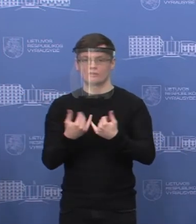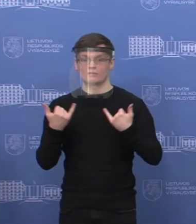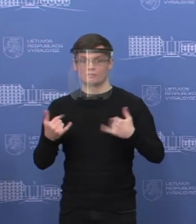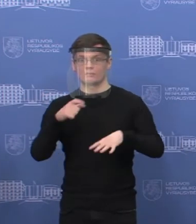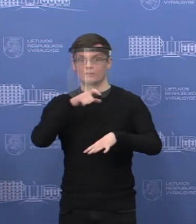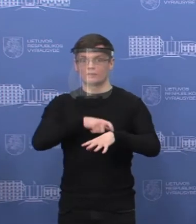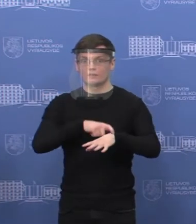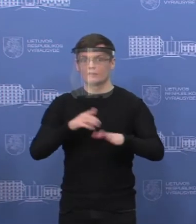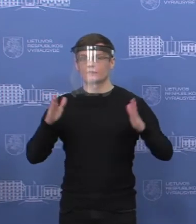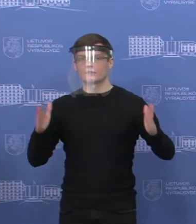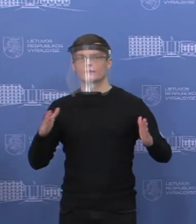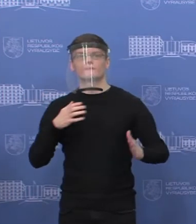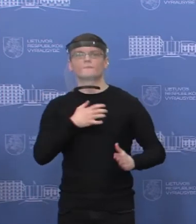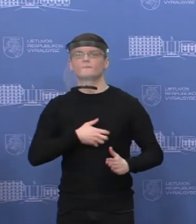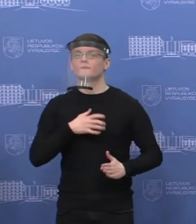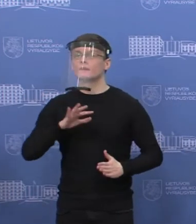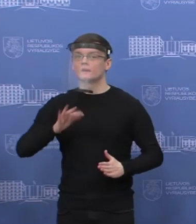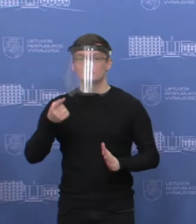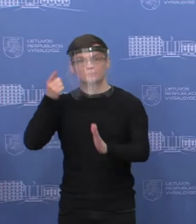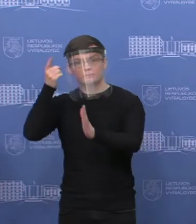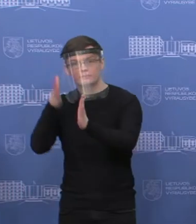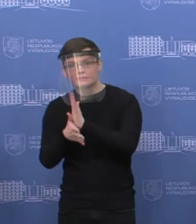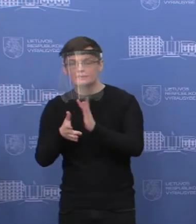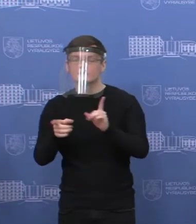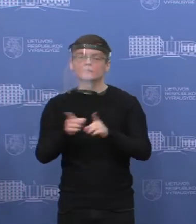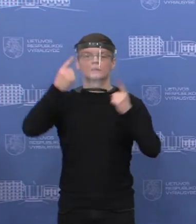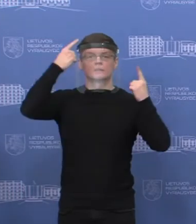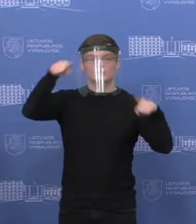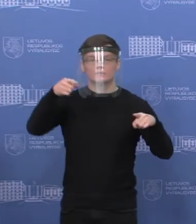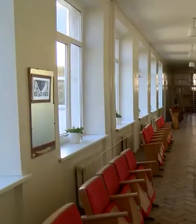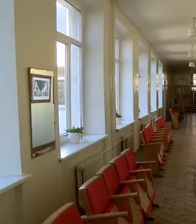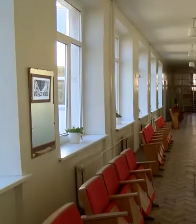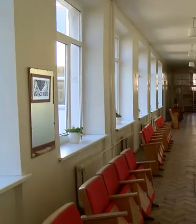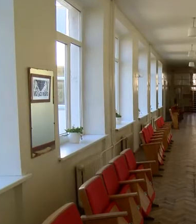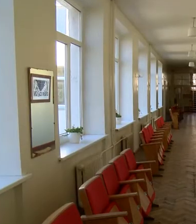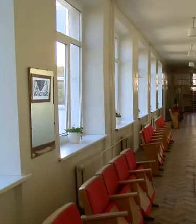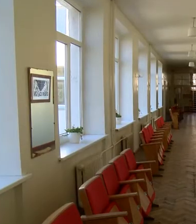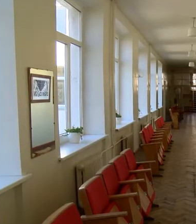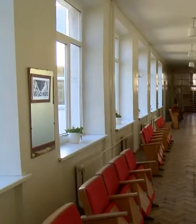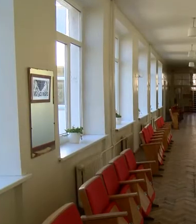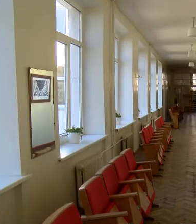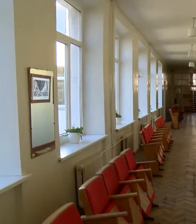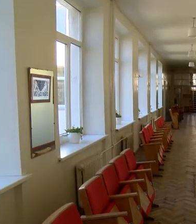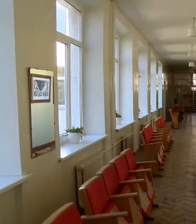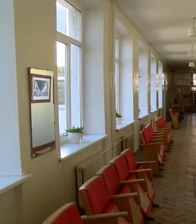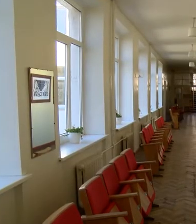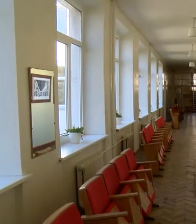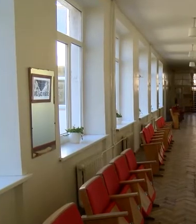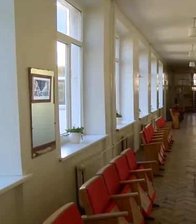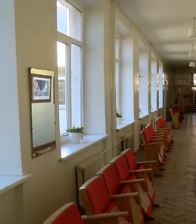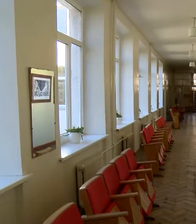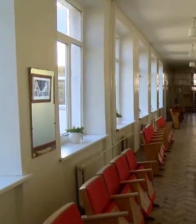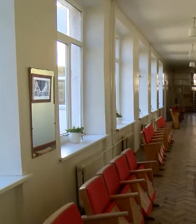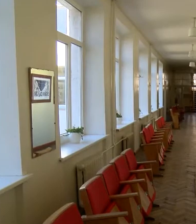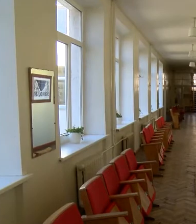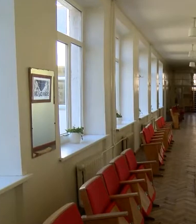svarbu pasitelkti tiek psichologų, tiek kitų švietimo pagalbos specialistų. Socialinio mokslinio ūkdymo institutas